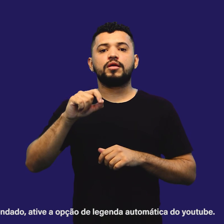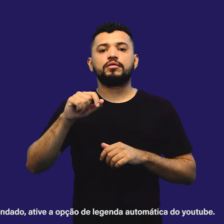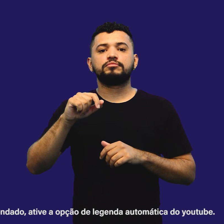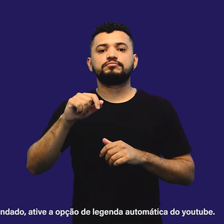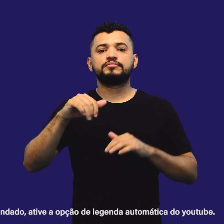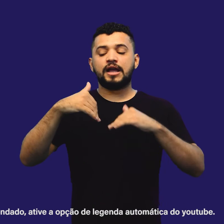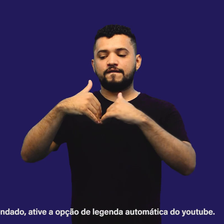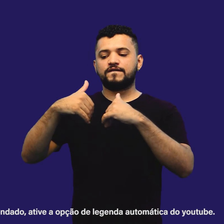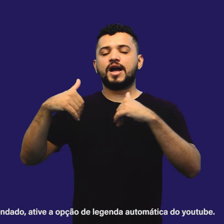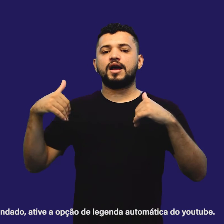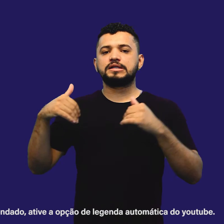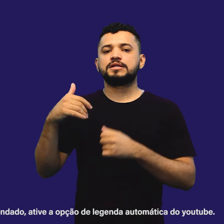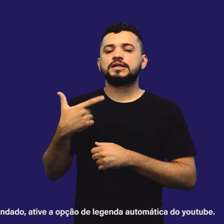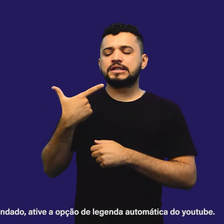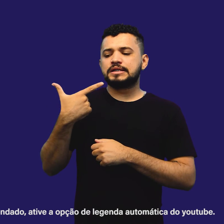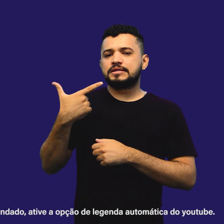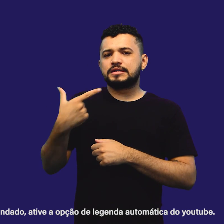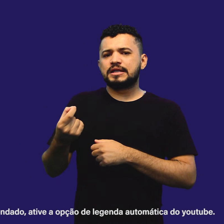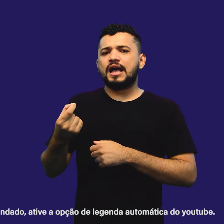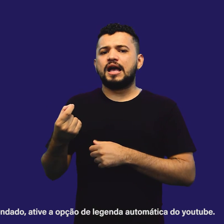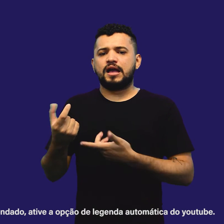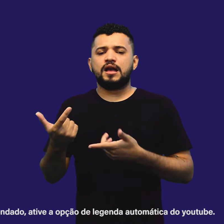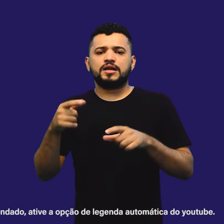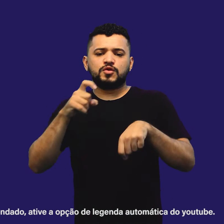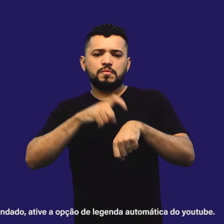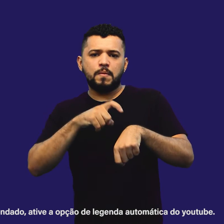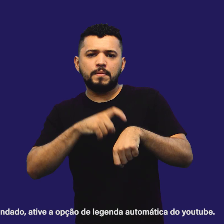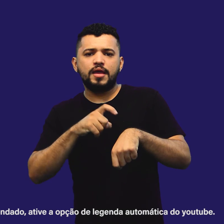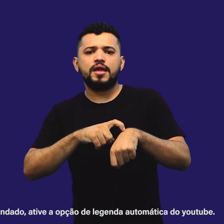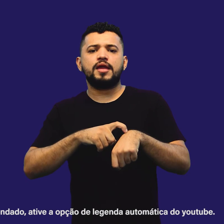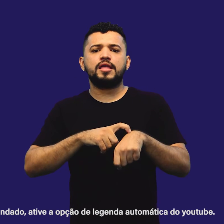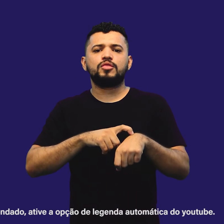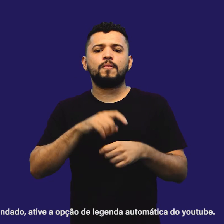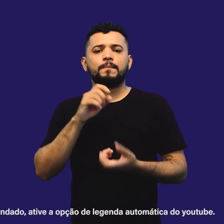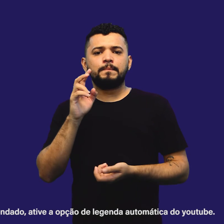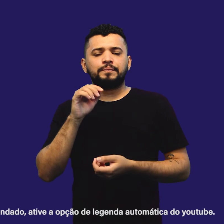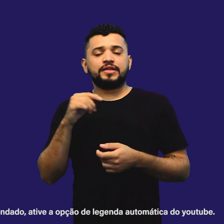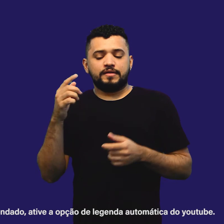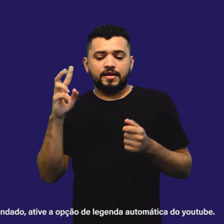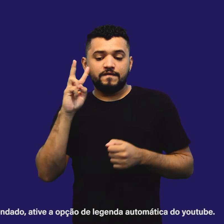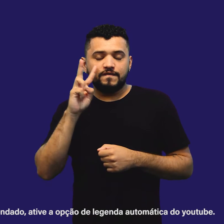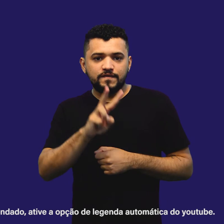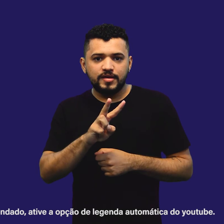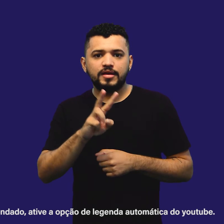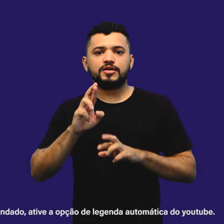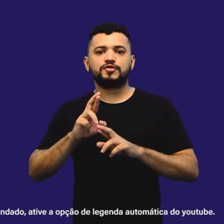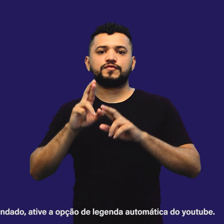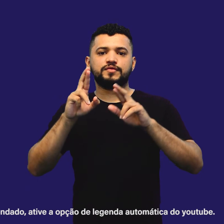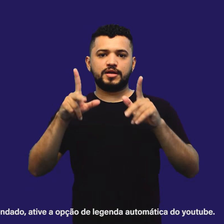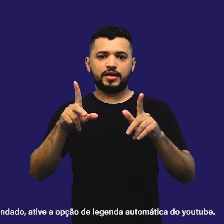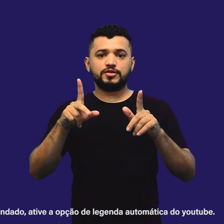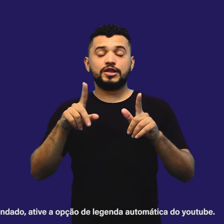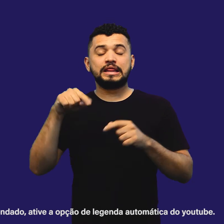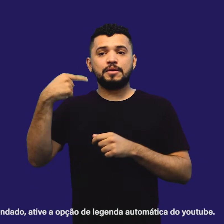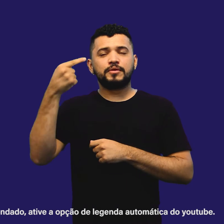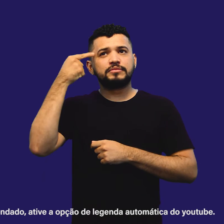pouco, tirar um pouco o olhar do que a gente está vivendo no dia de hoje, tentar se afastar e ver a projeção disso no futuro. E